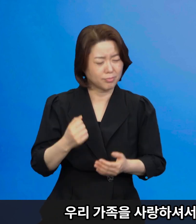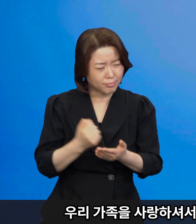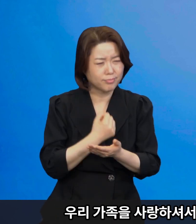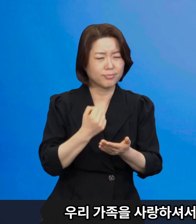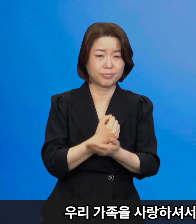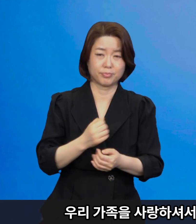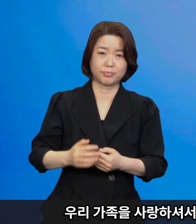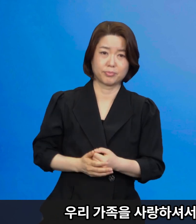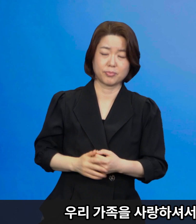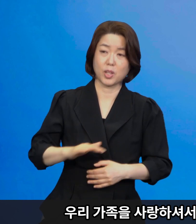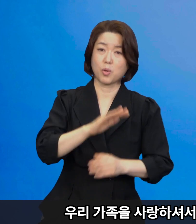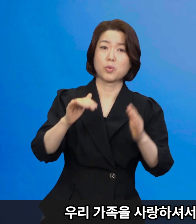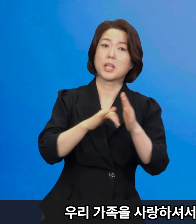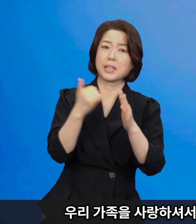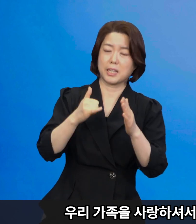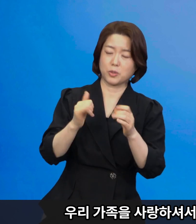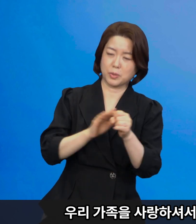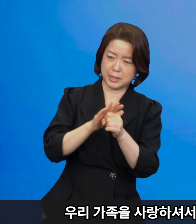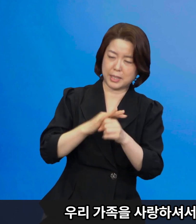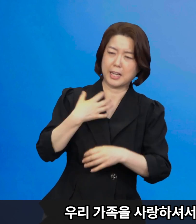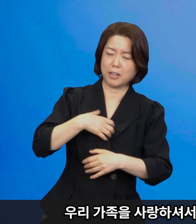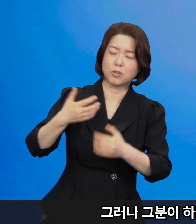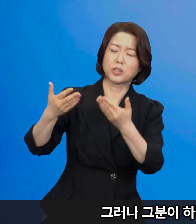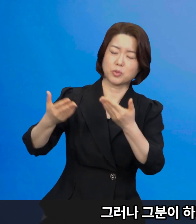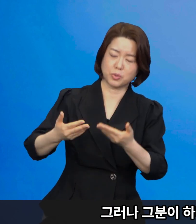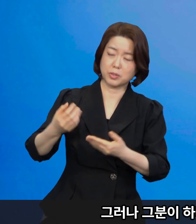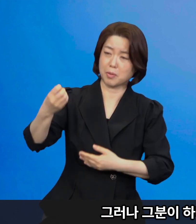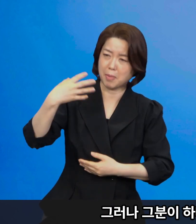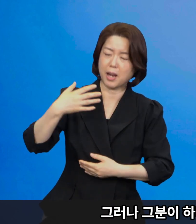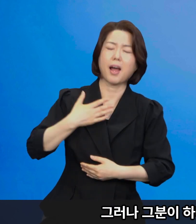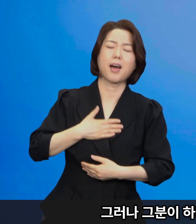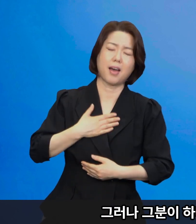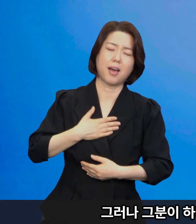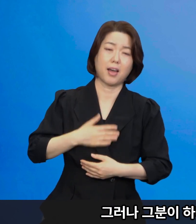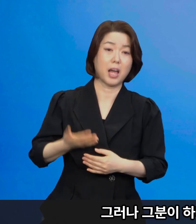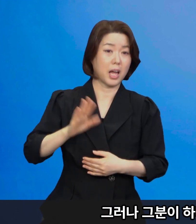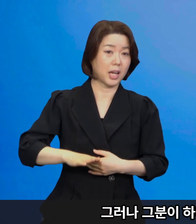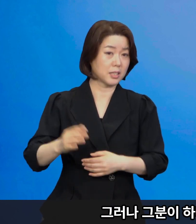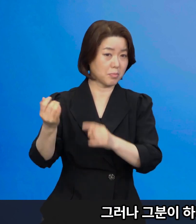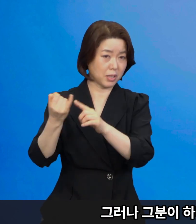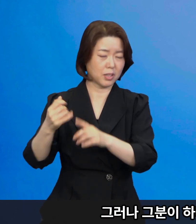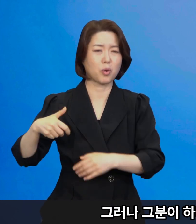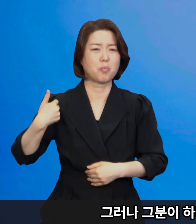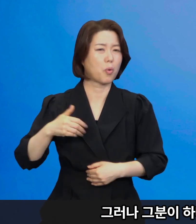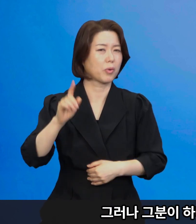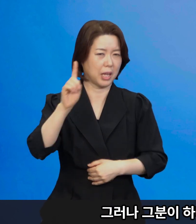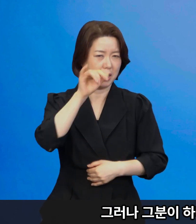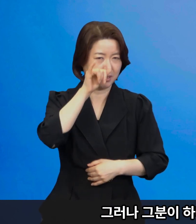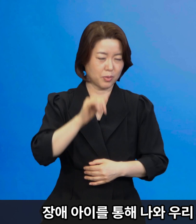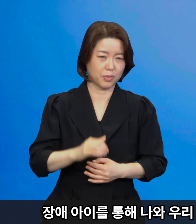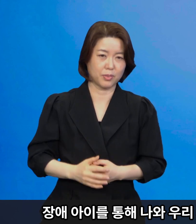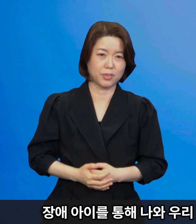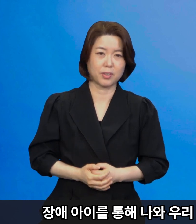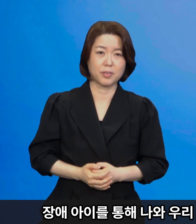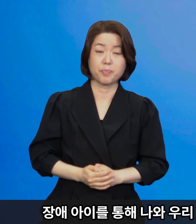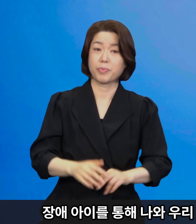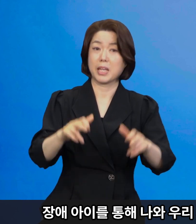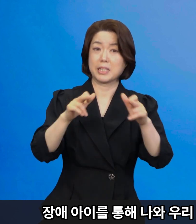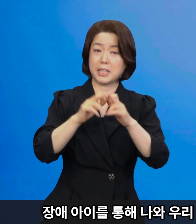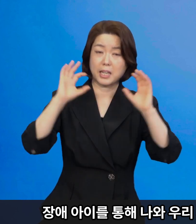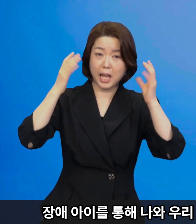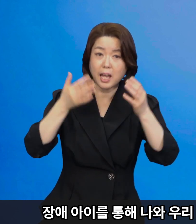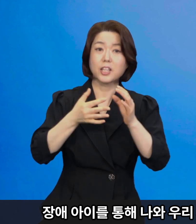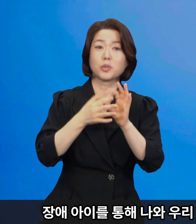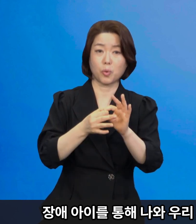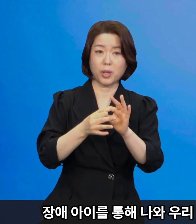우리 가족을 사랑하셔서 걱정해 주신 말임을 잘 압니다. 그러나 그분이 하나 모르시는 게 있습니다. 장애 아이를